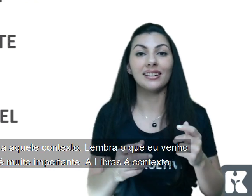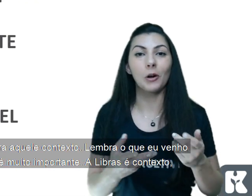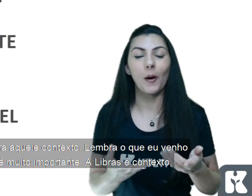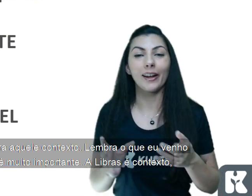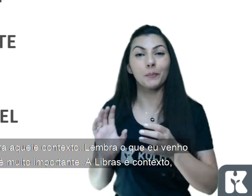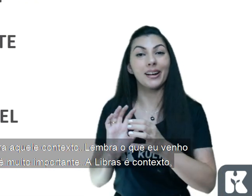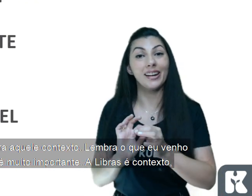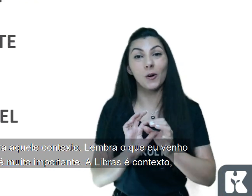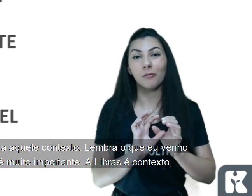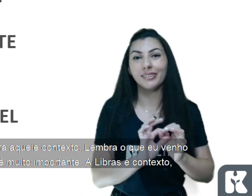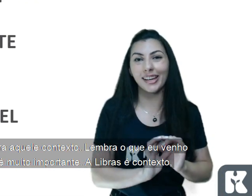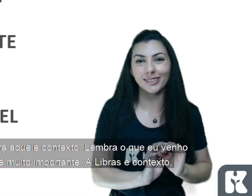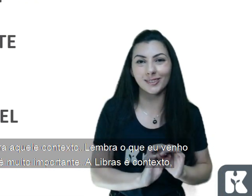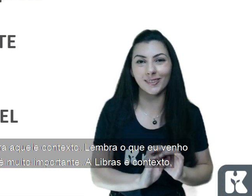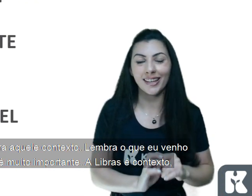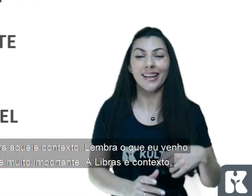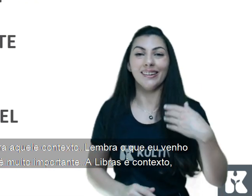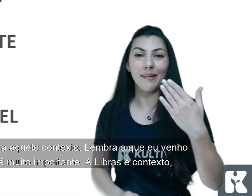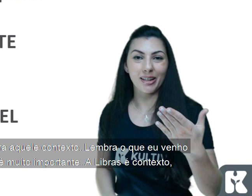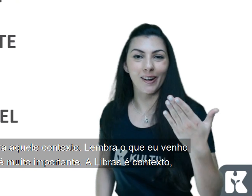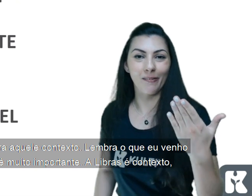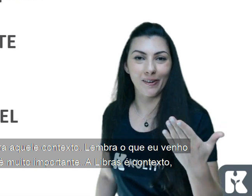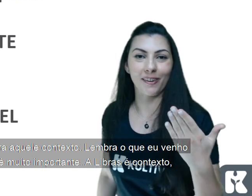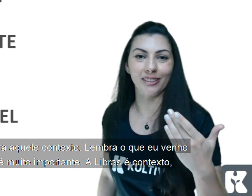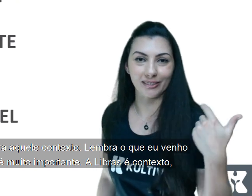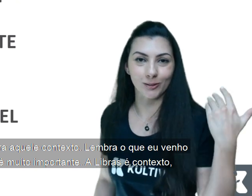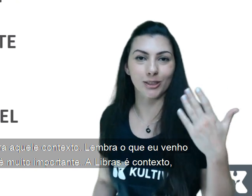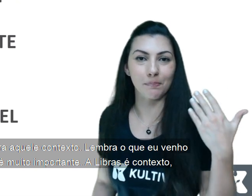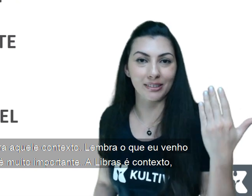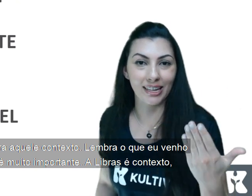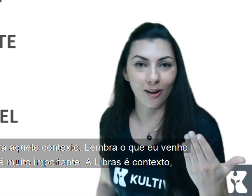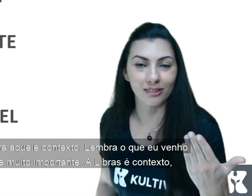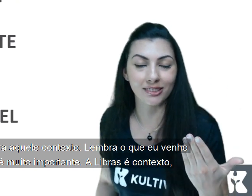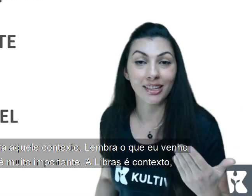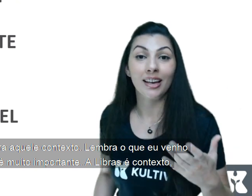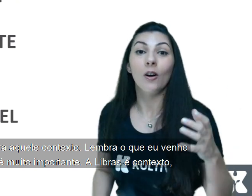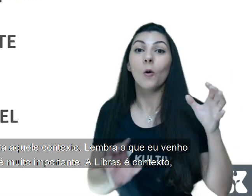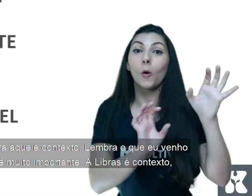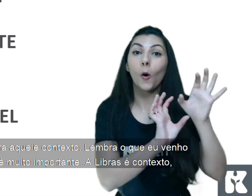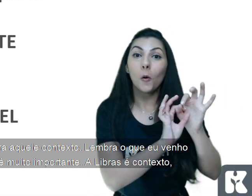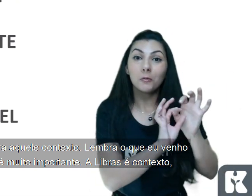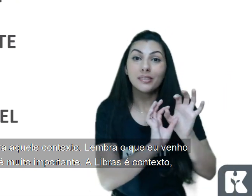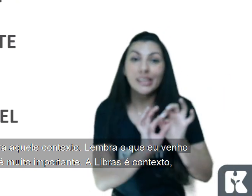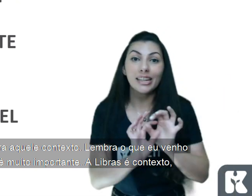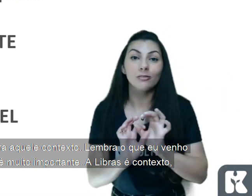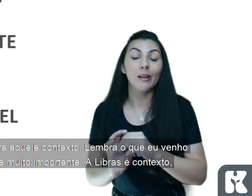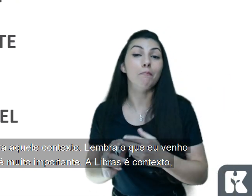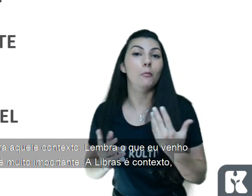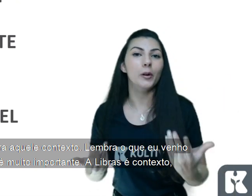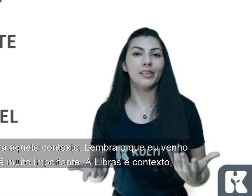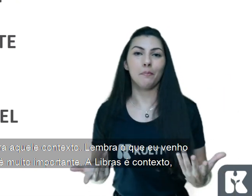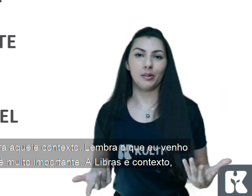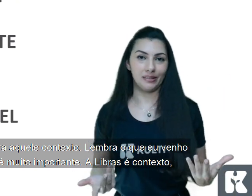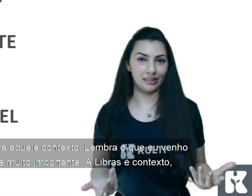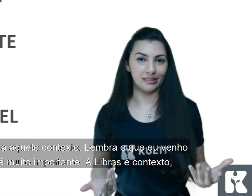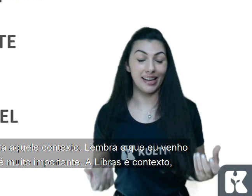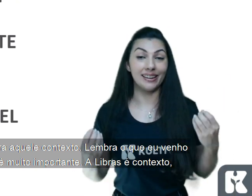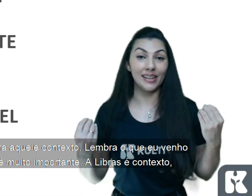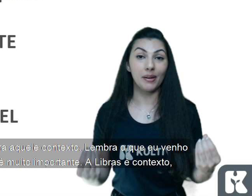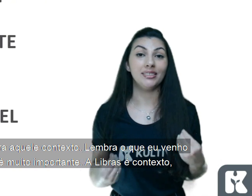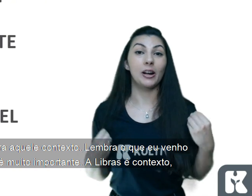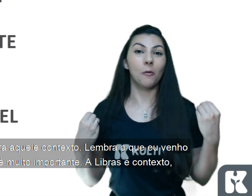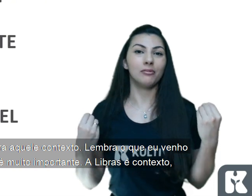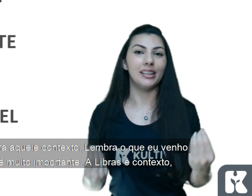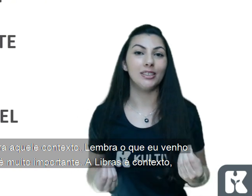sinais adequados para aquele contexto. Lembra que eu venho falando nas últimas aulas? Contexto é muito importante.